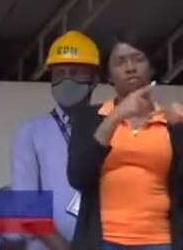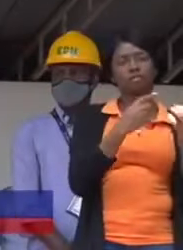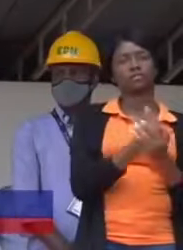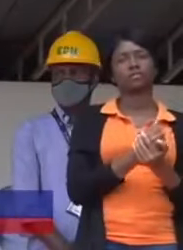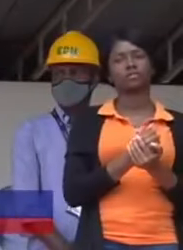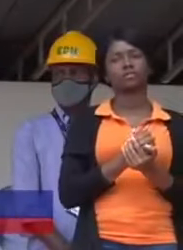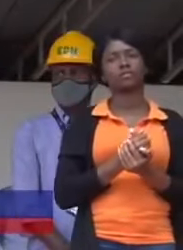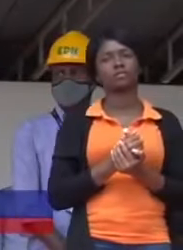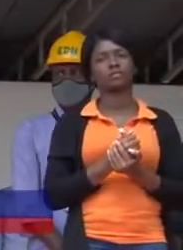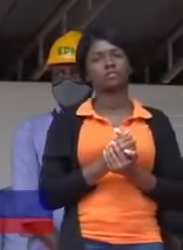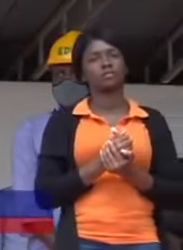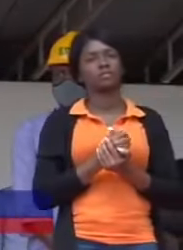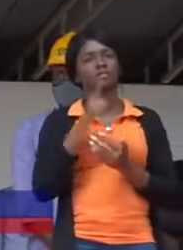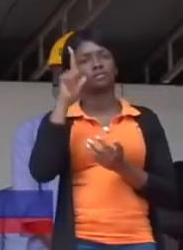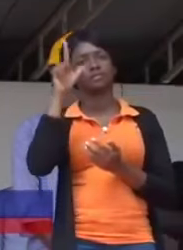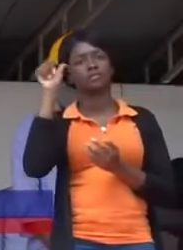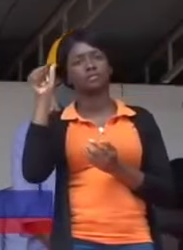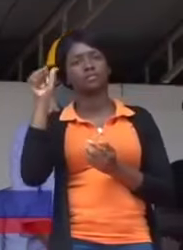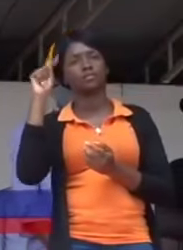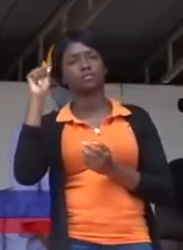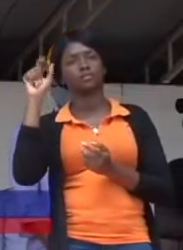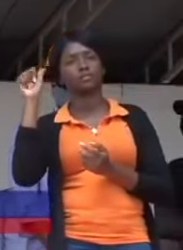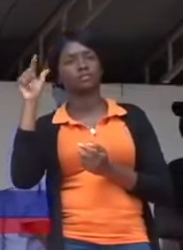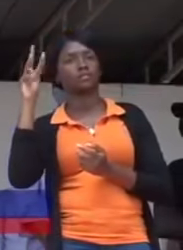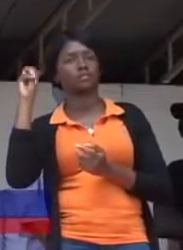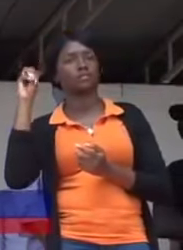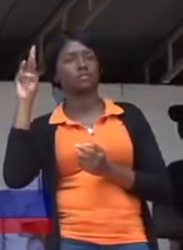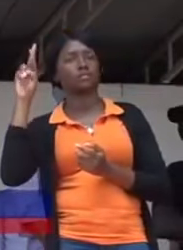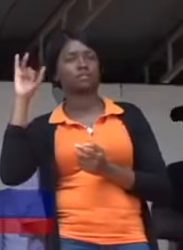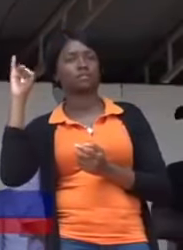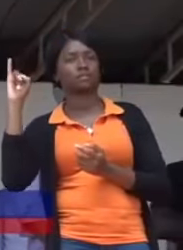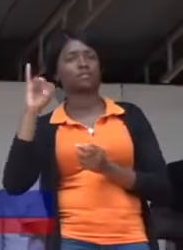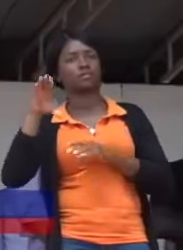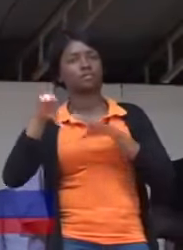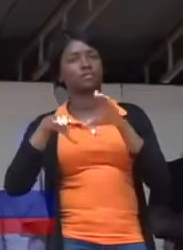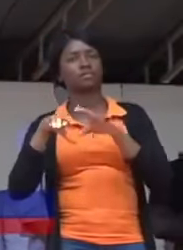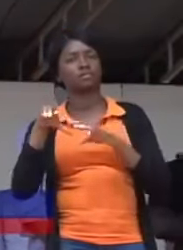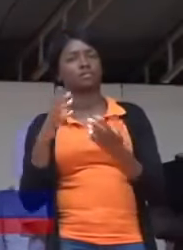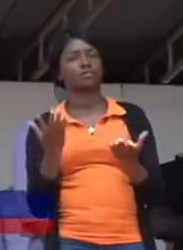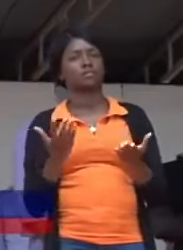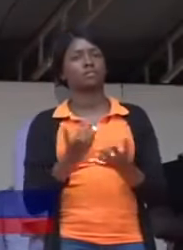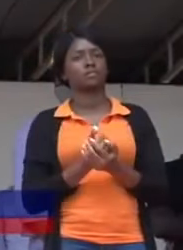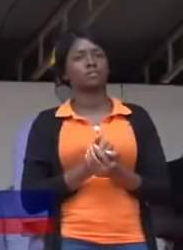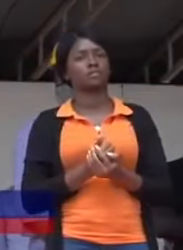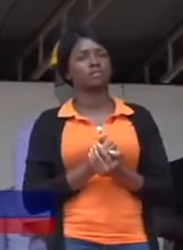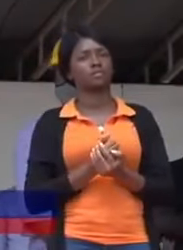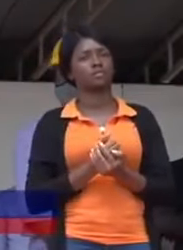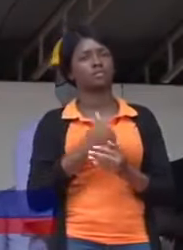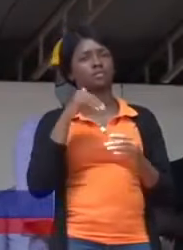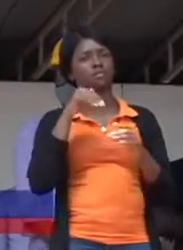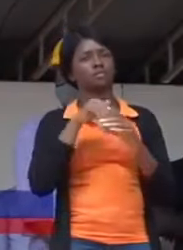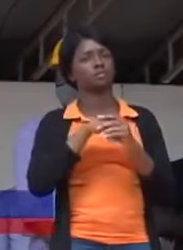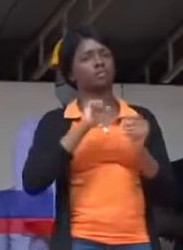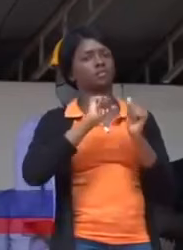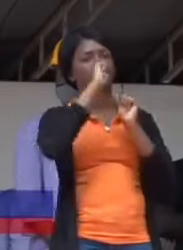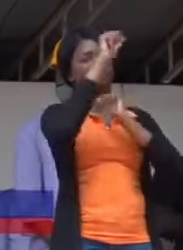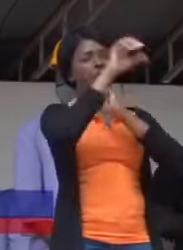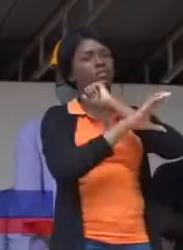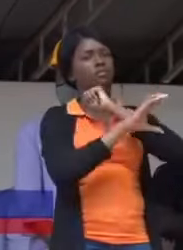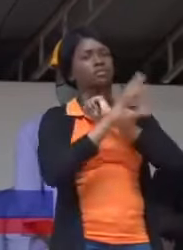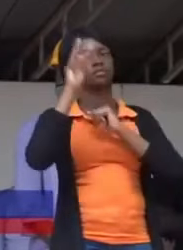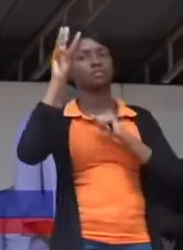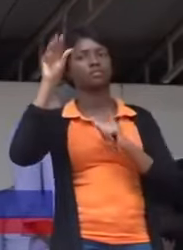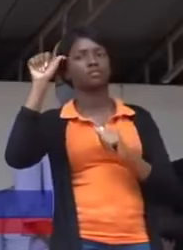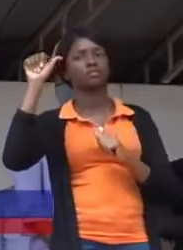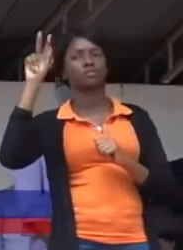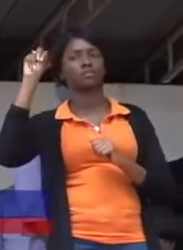Tannerie, qui a inauguré dans le juin. Et puis, nous avons fait barrage sur Rivière Massacre, dans Wanamet. Moun qui était